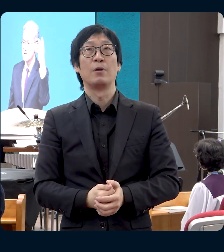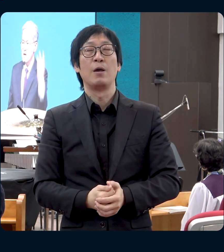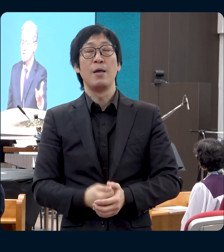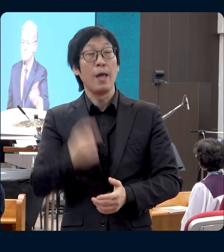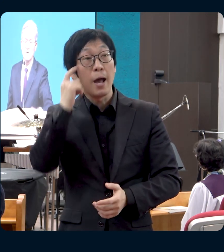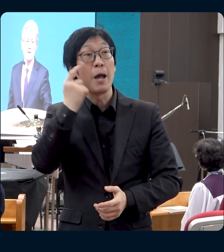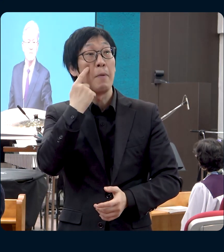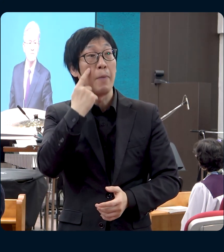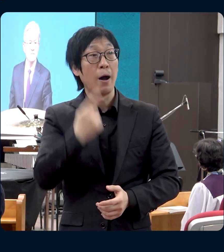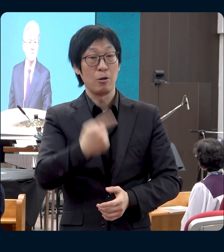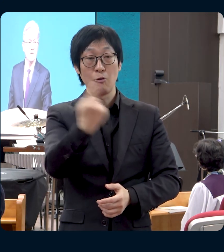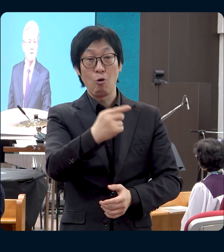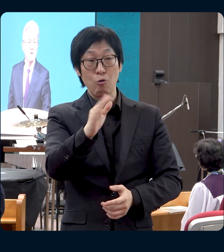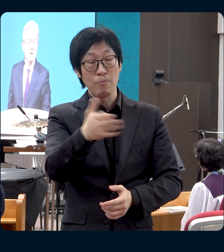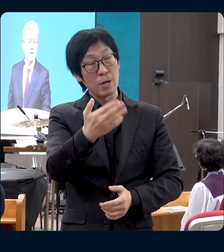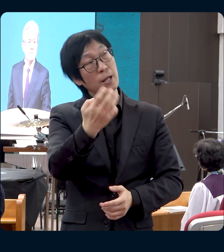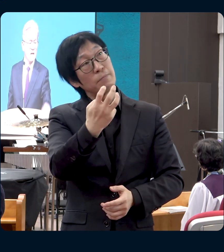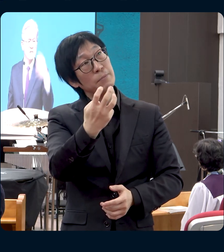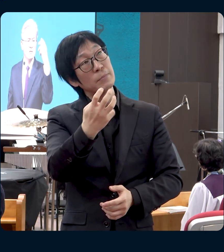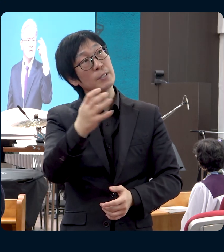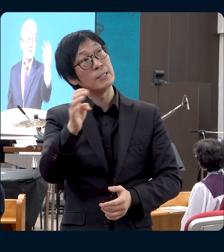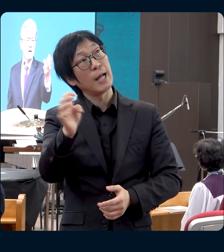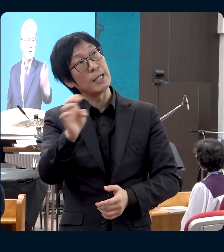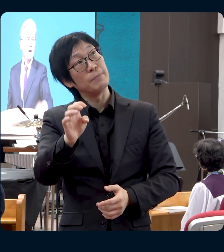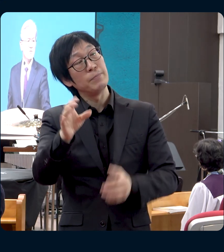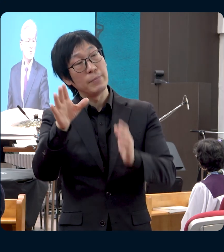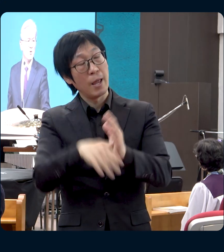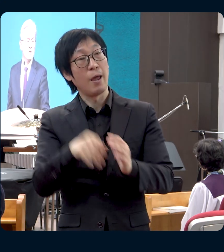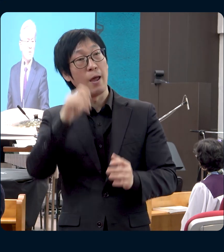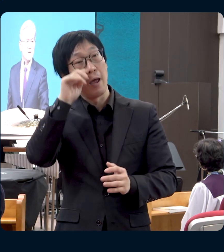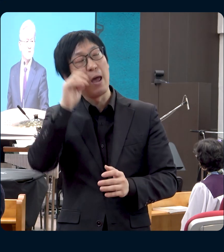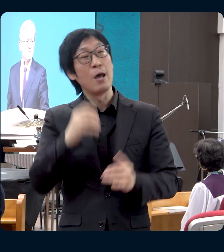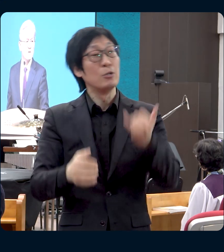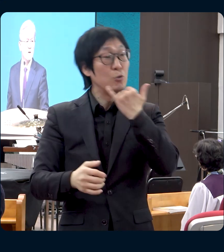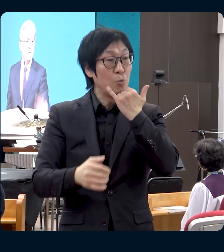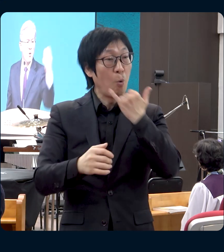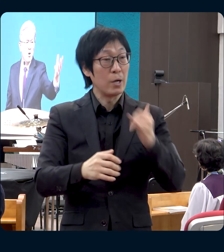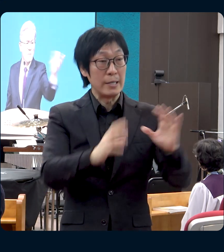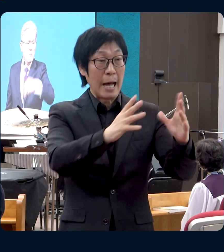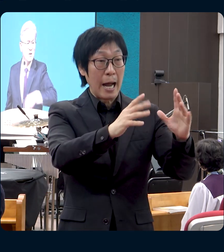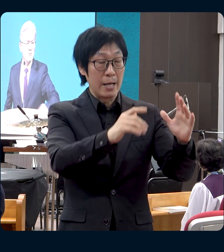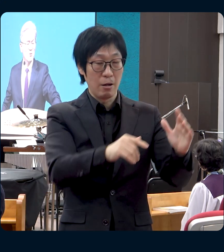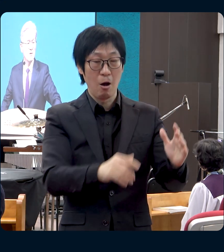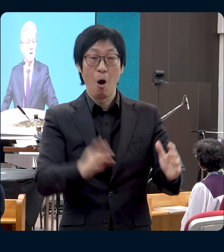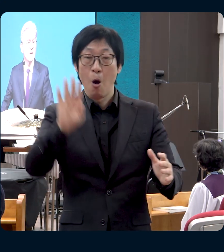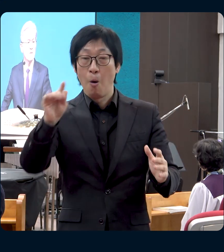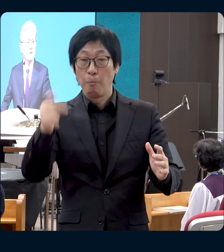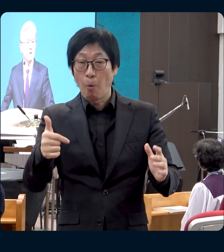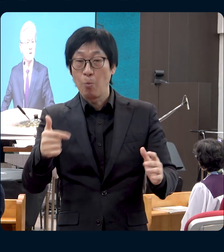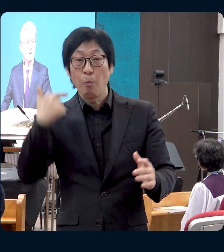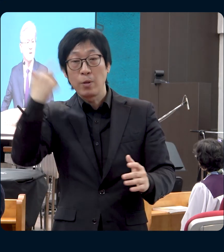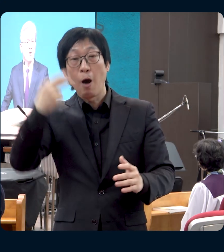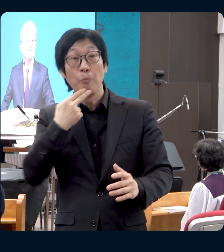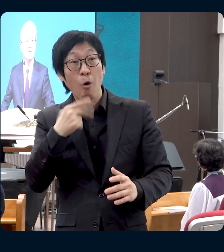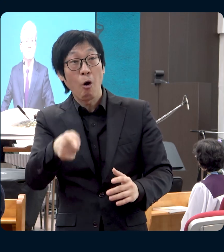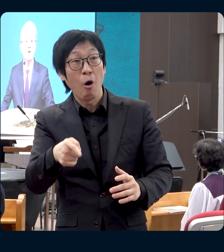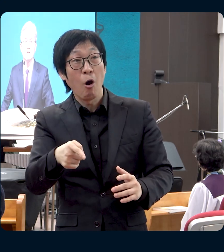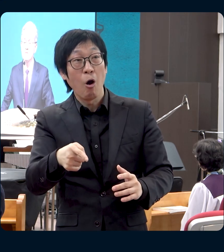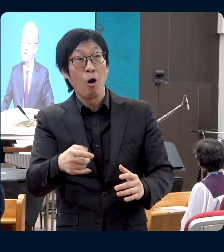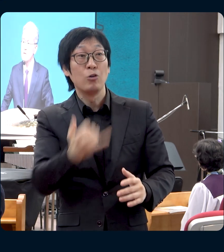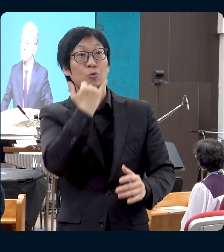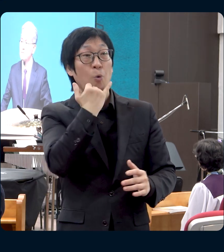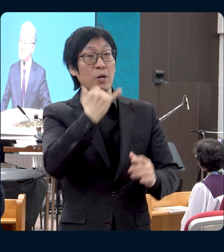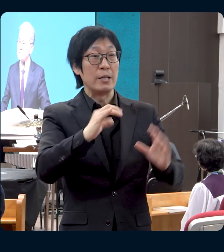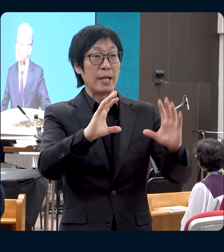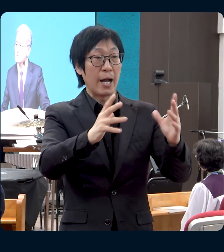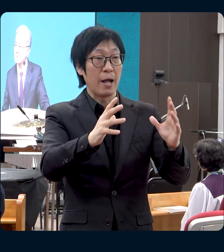1930년대, 40년대 만일 그 시대 가운데, 독일 가운데서 보네포 목사님이 없었다고 한다면 건질 게 뭐가